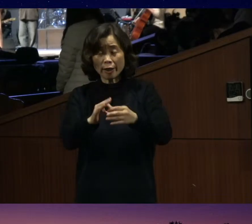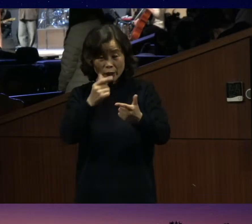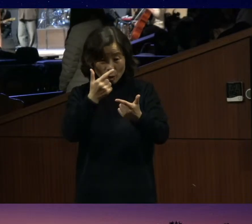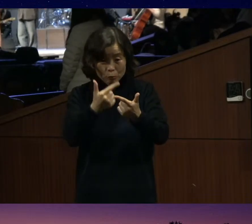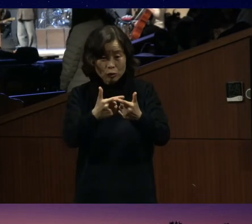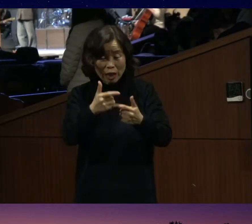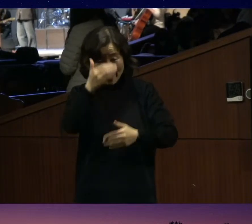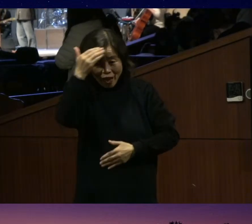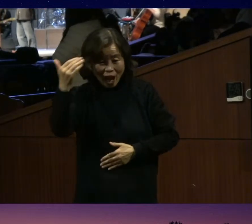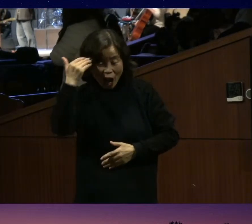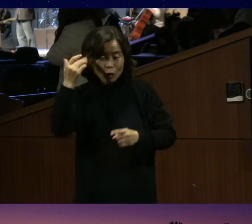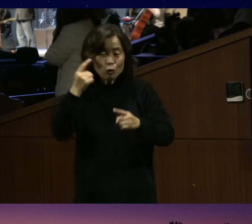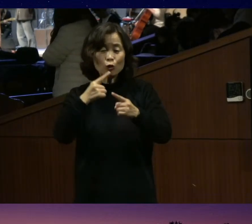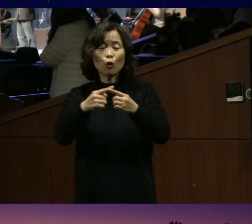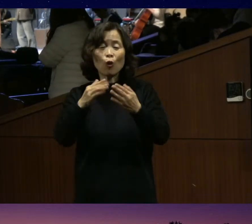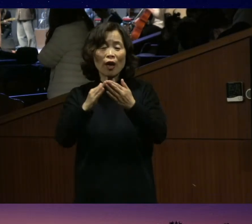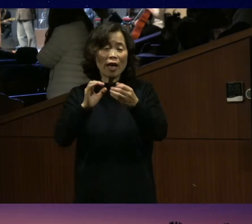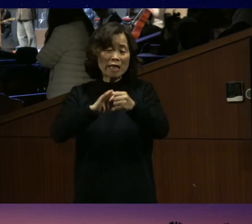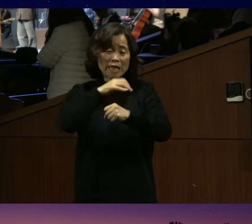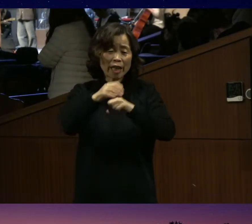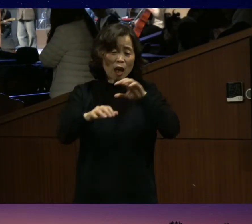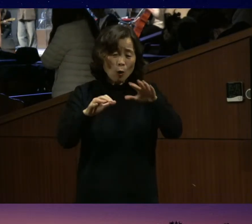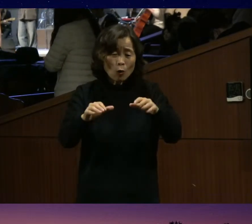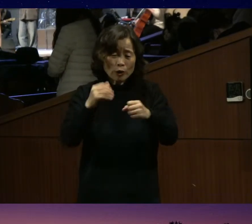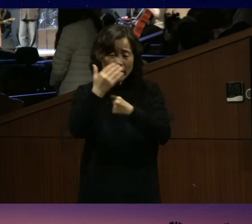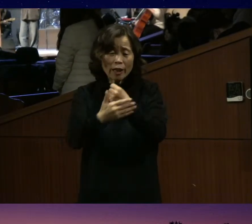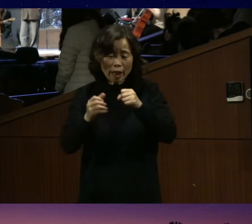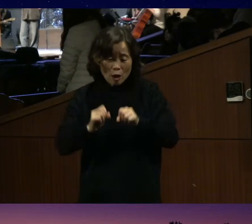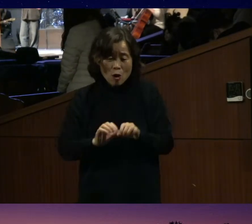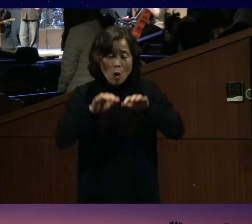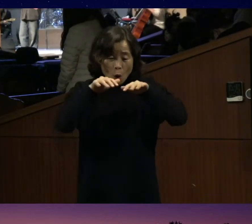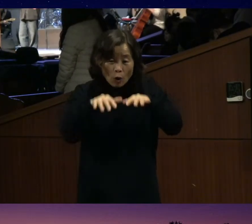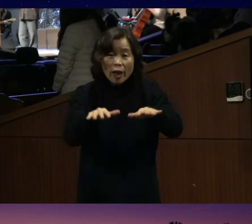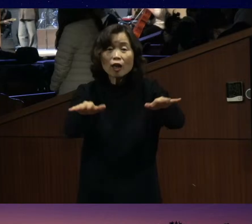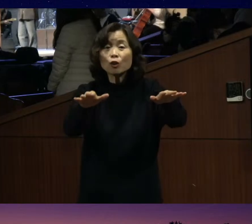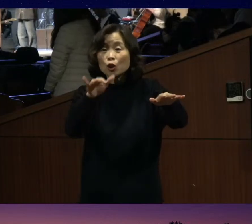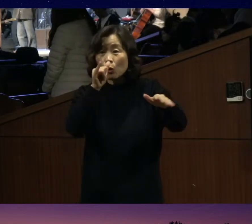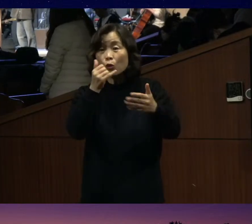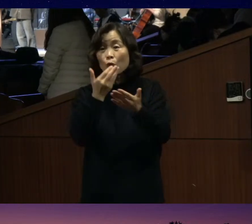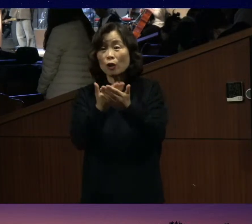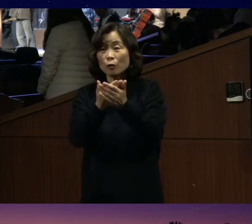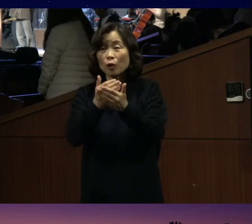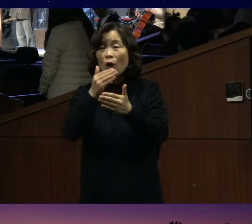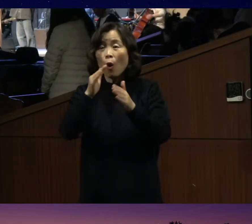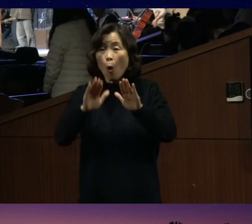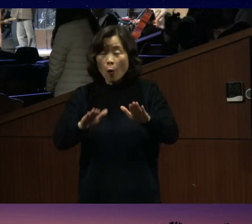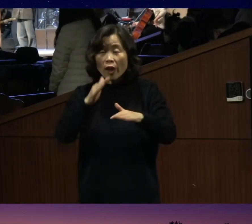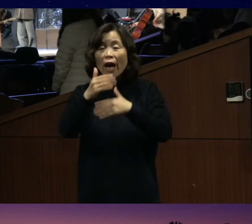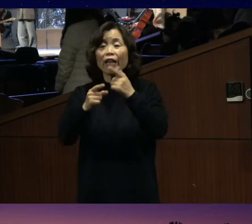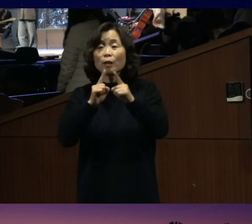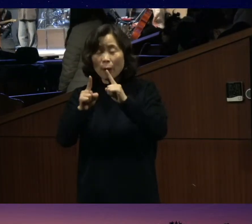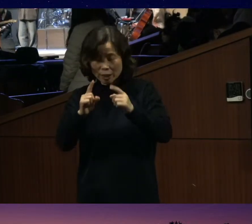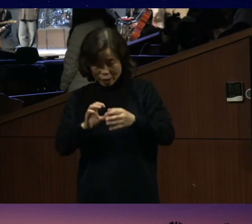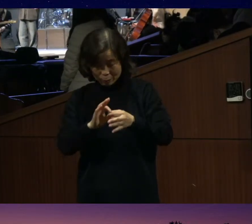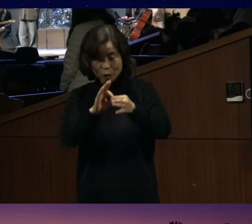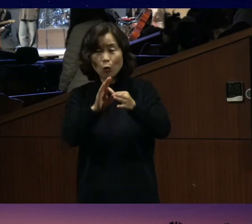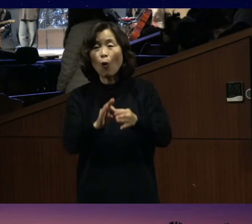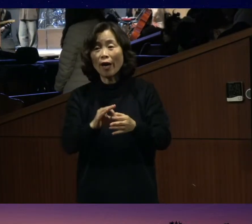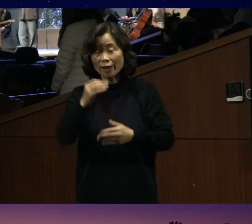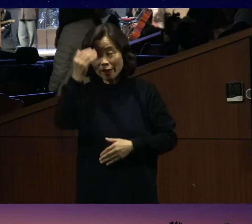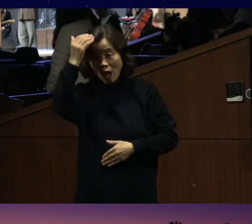세계 열방으로 흘러가도록 역사하여 주시옵소서. 금철의 말씀과 기도를 한국교회 갱생의